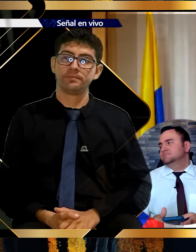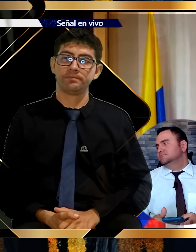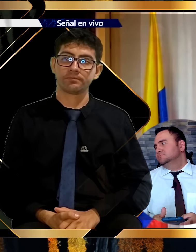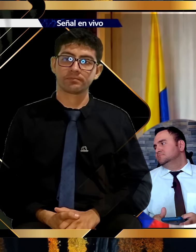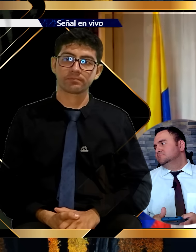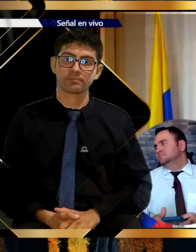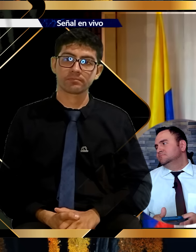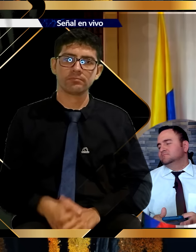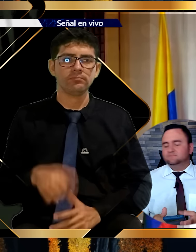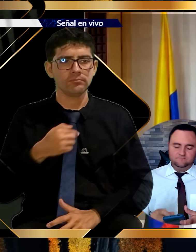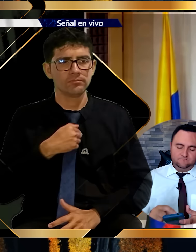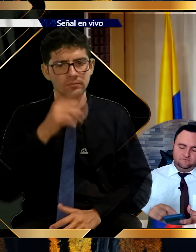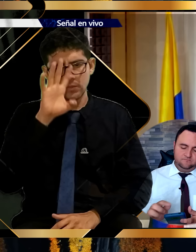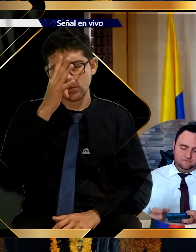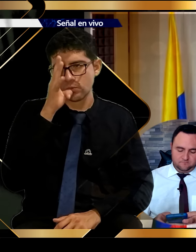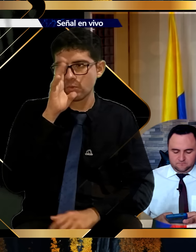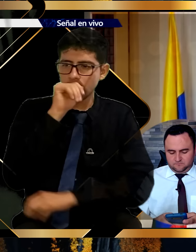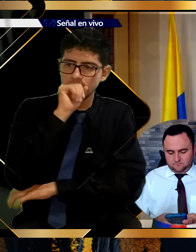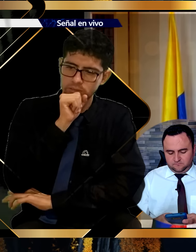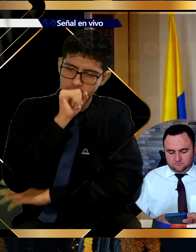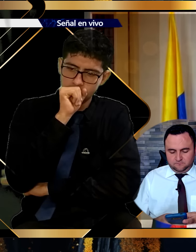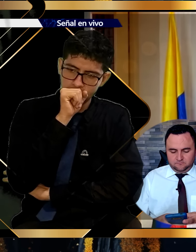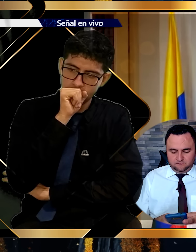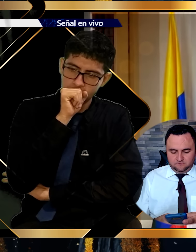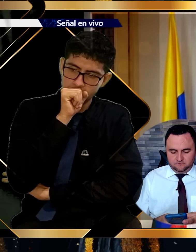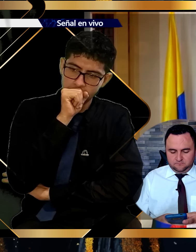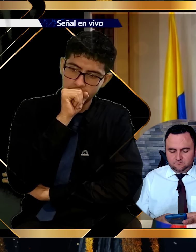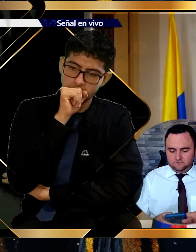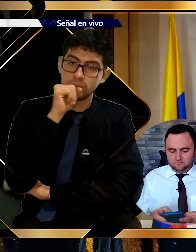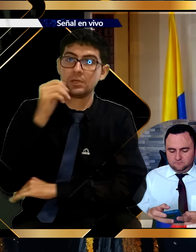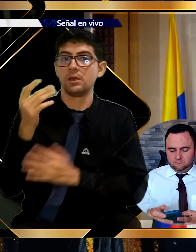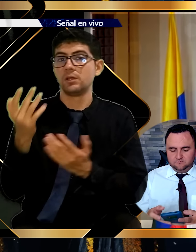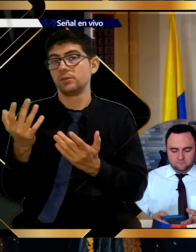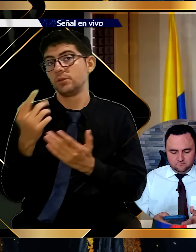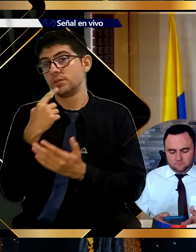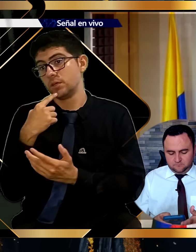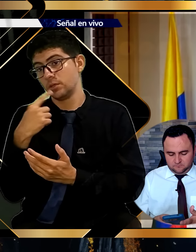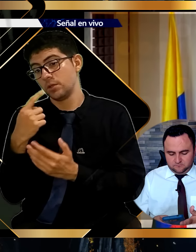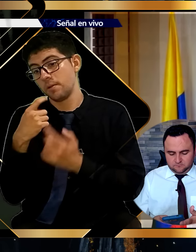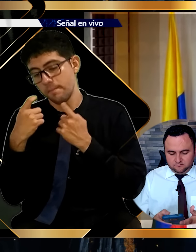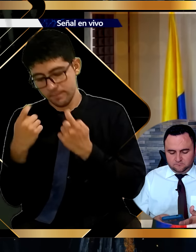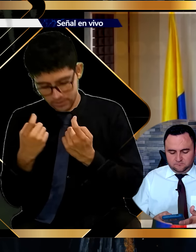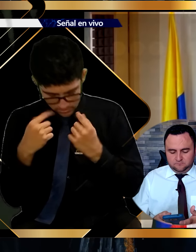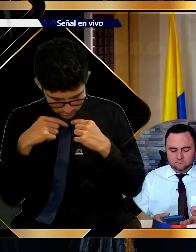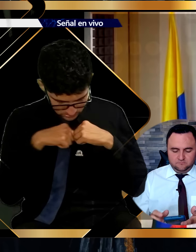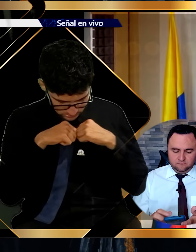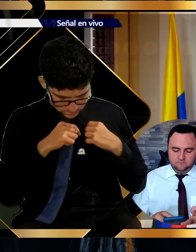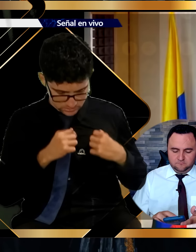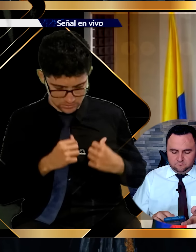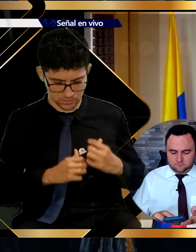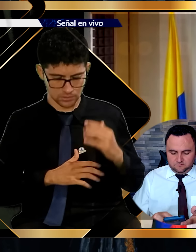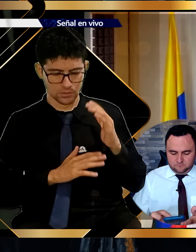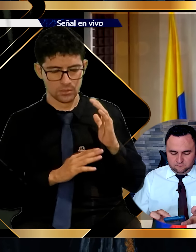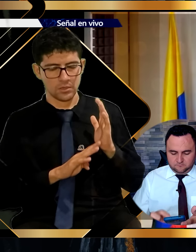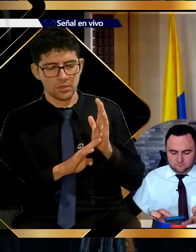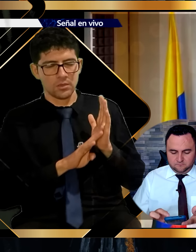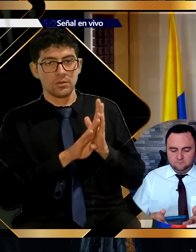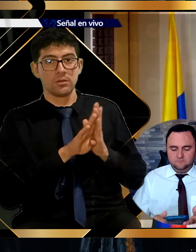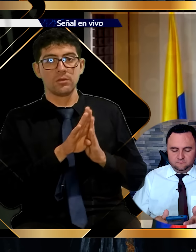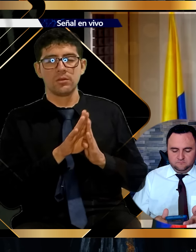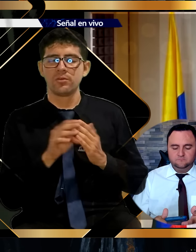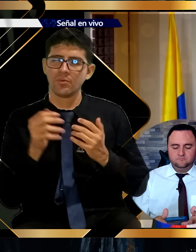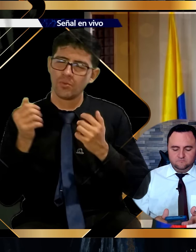Así que si yo estoy dudando todo el tiempo, yo le estoy abriendo el camino al pecado. Desanima. Que yo